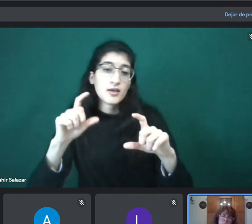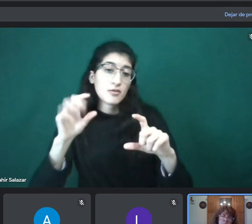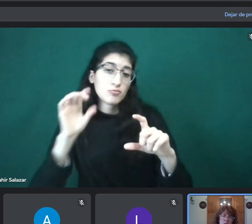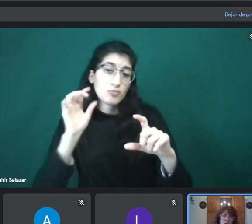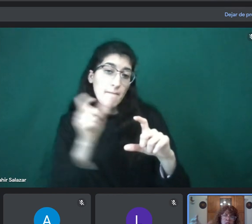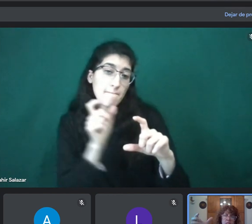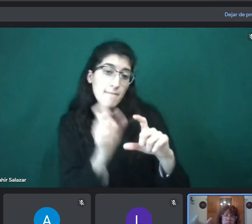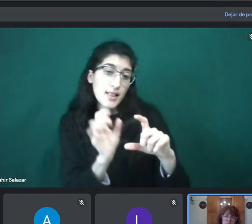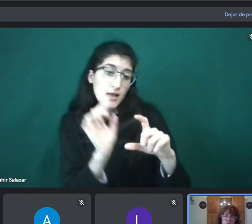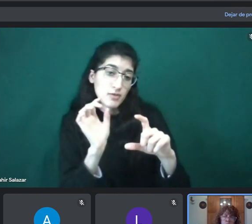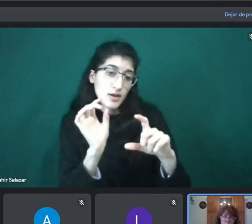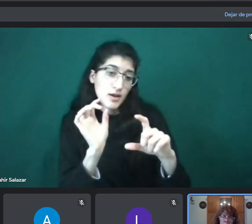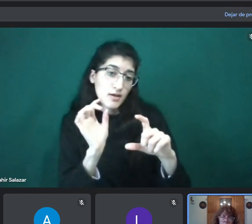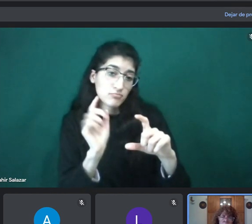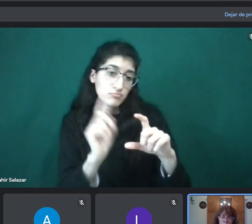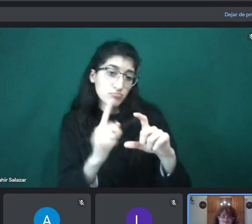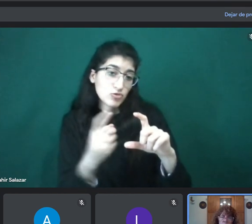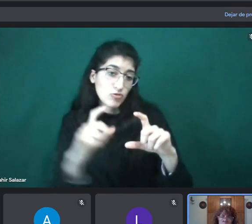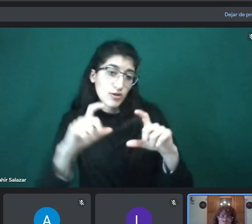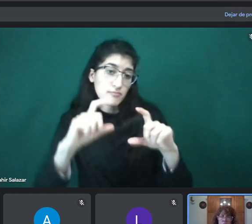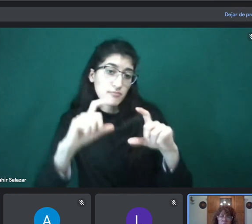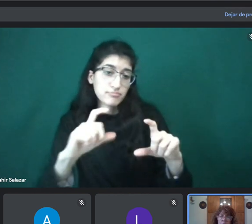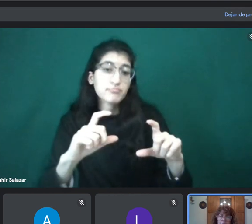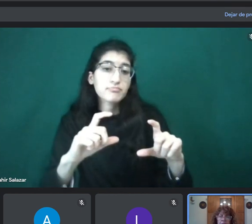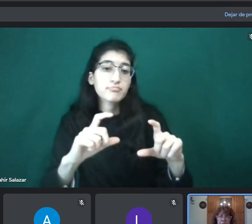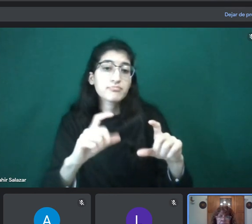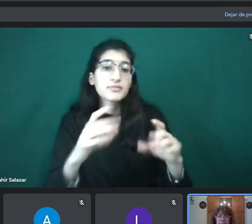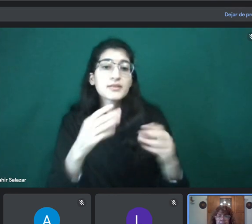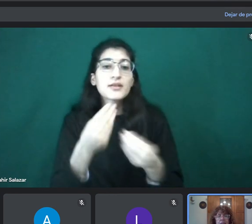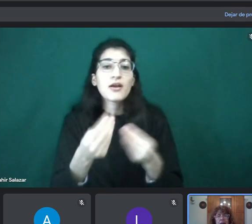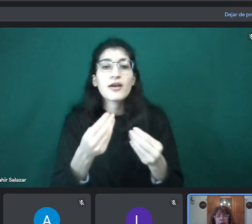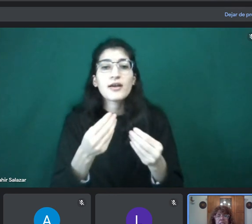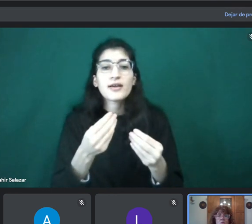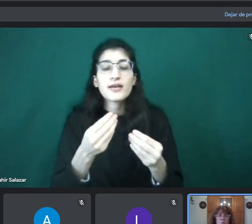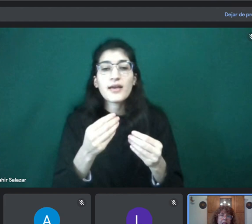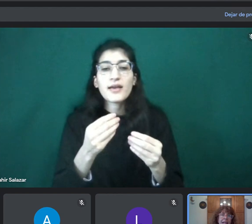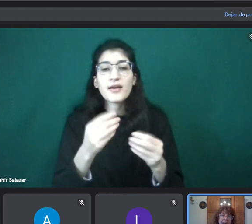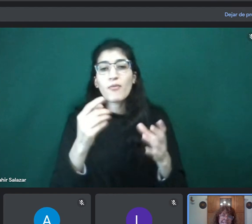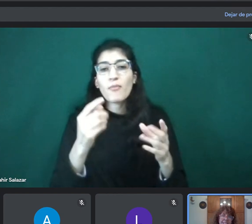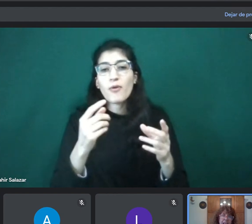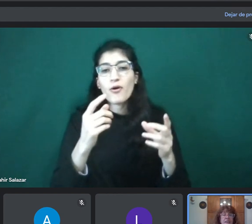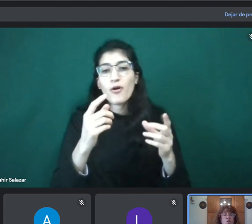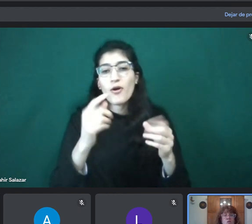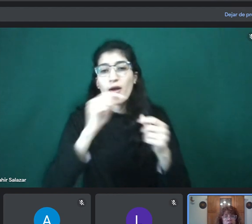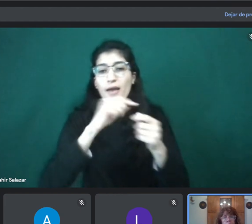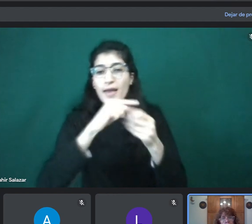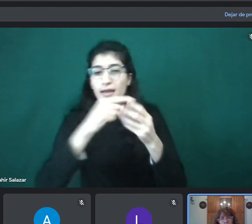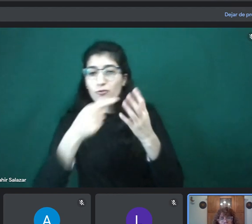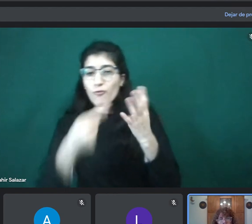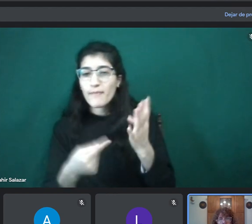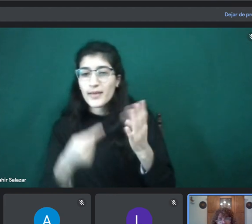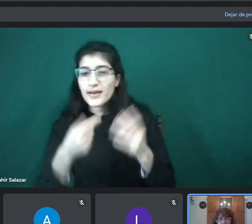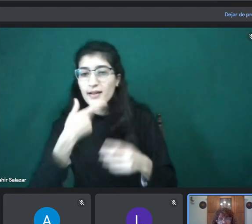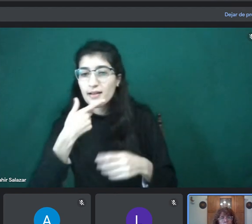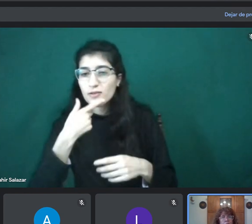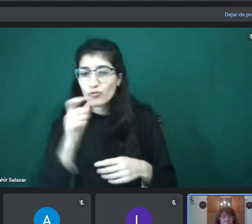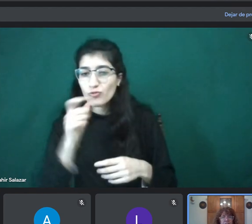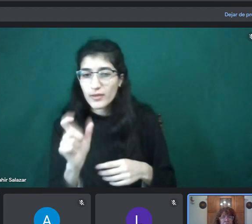enumerando distintos sustantivos. Este as well as, anótenlo en su glosario, toda la